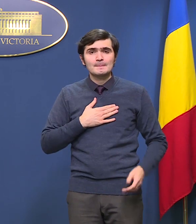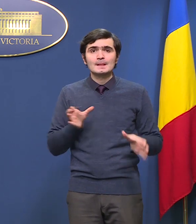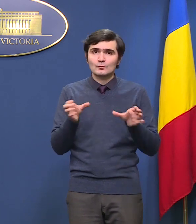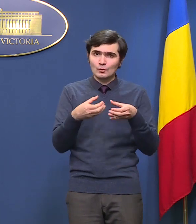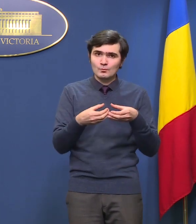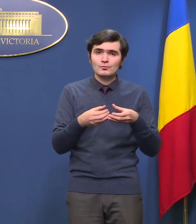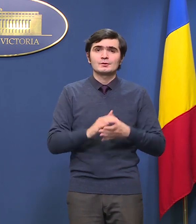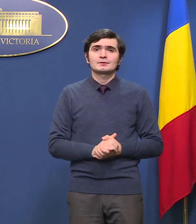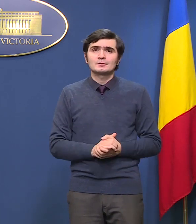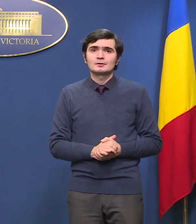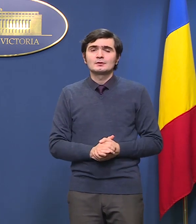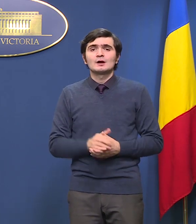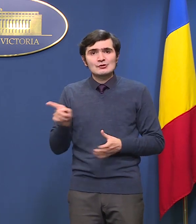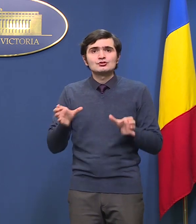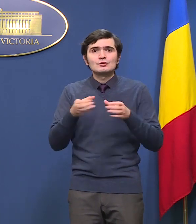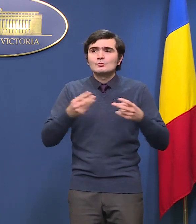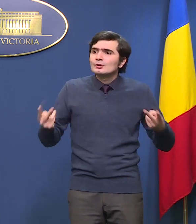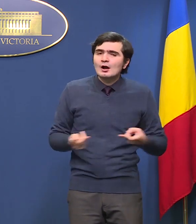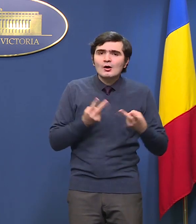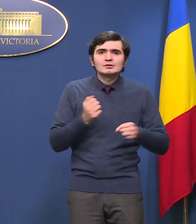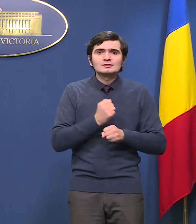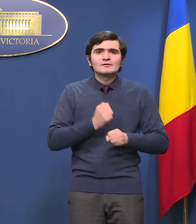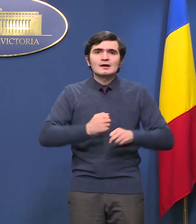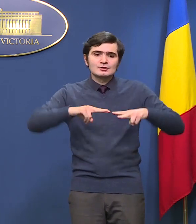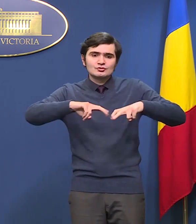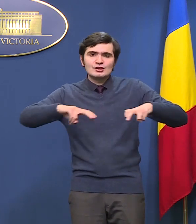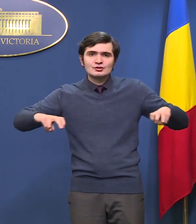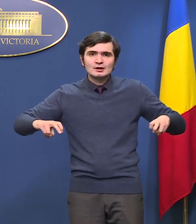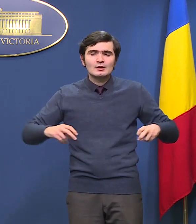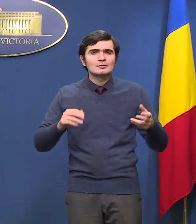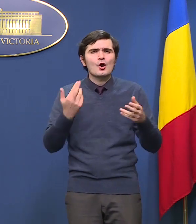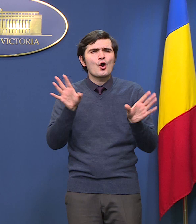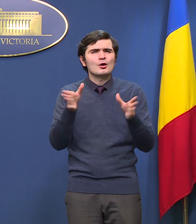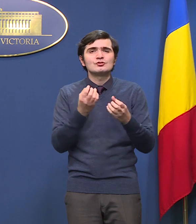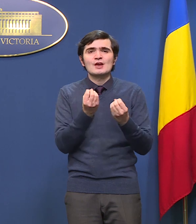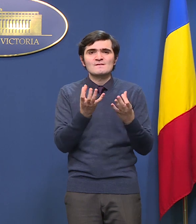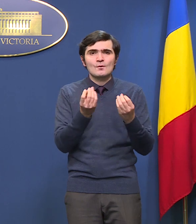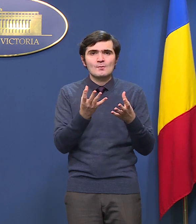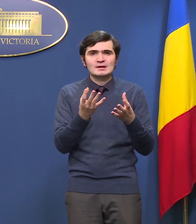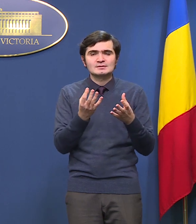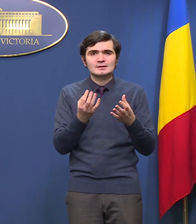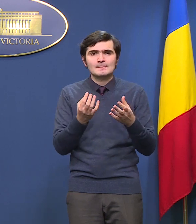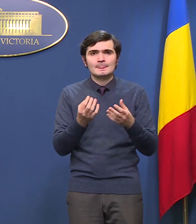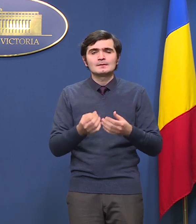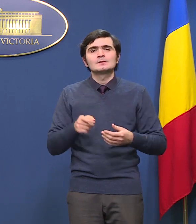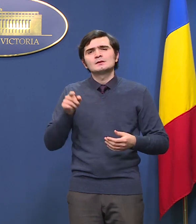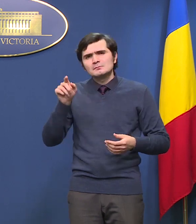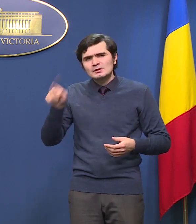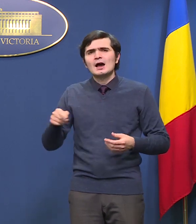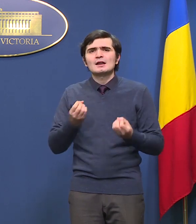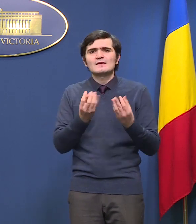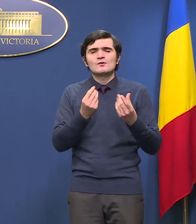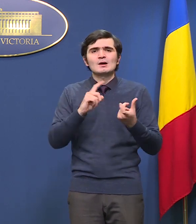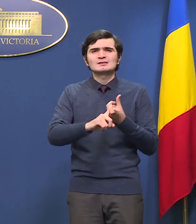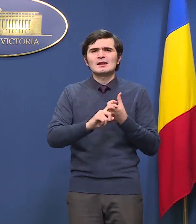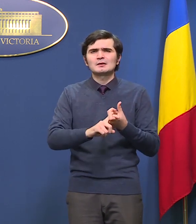care caută să facă cercetare în acest domeniu, dar orice informație, mai ales o informație privitoare la